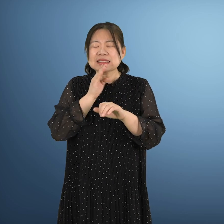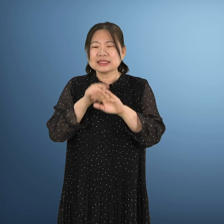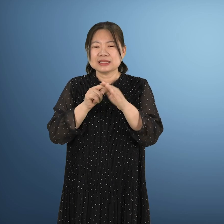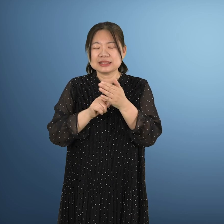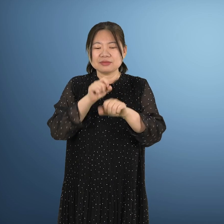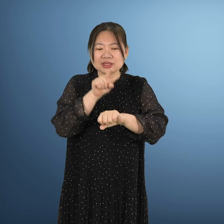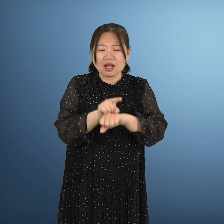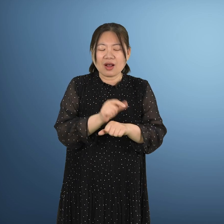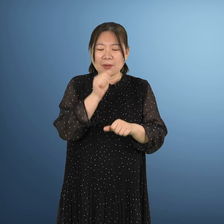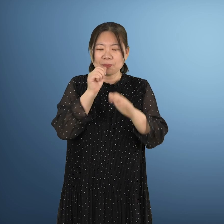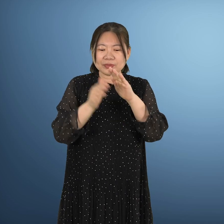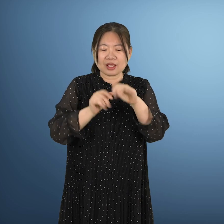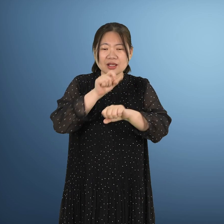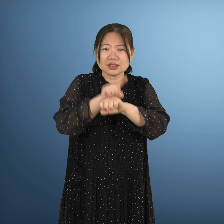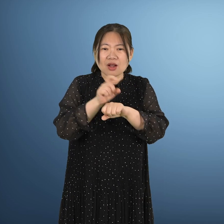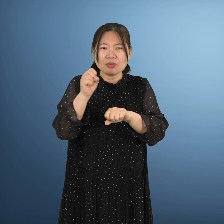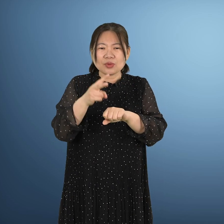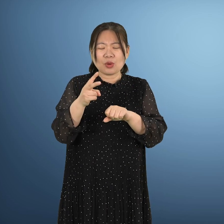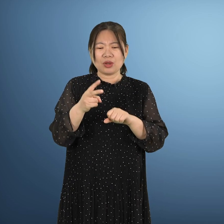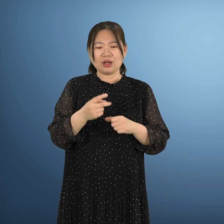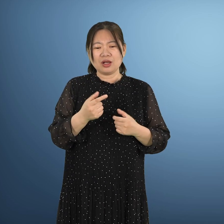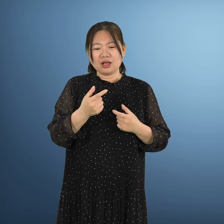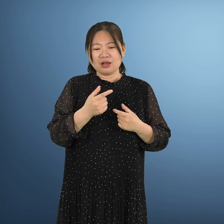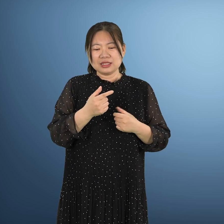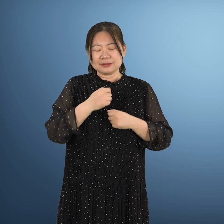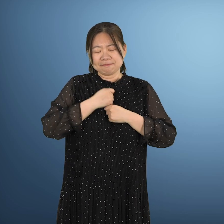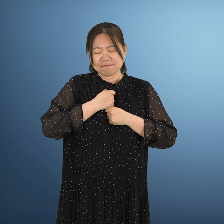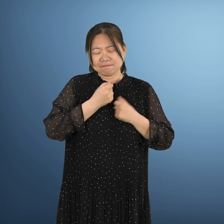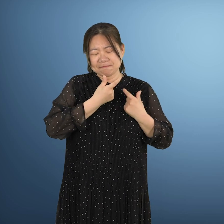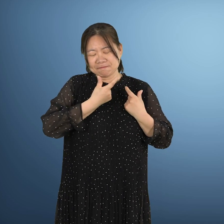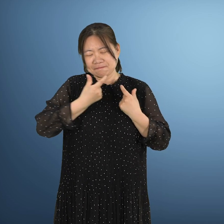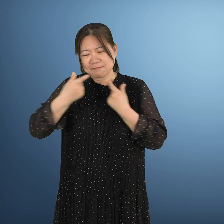진심성과 절대성과 일관성 없이